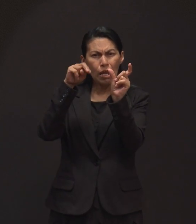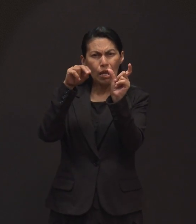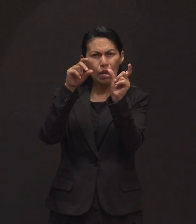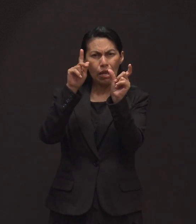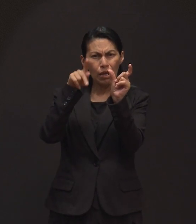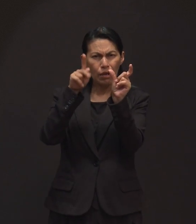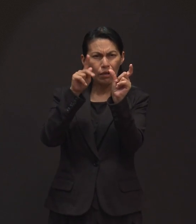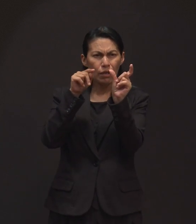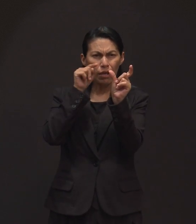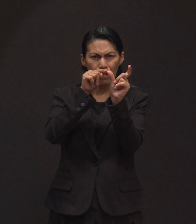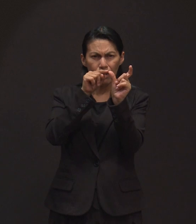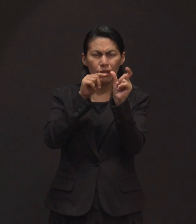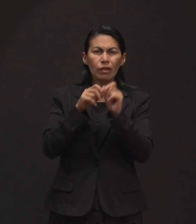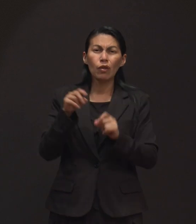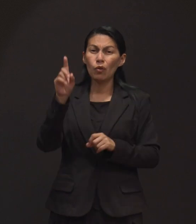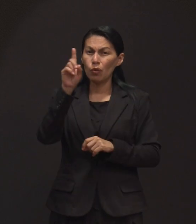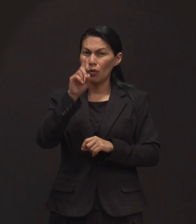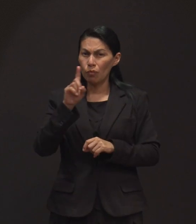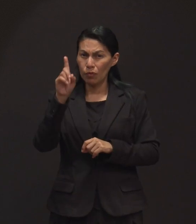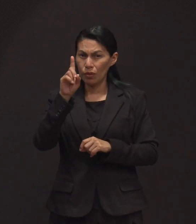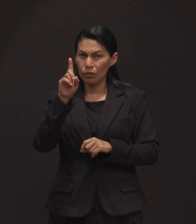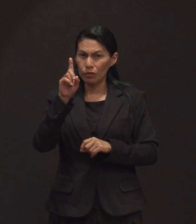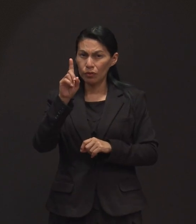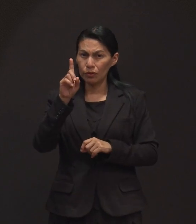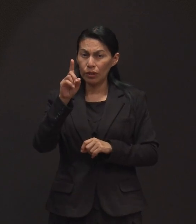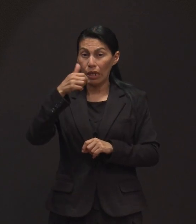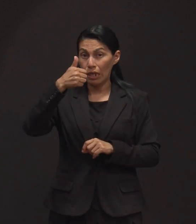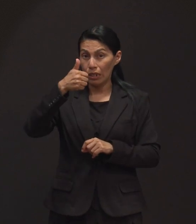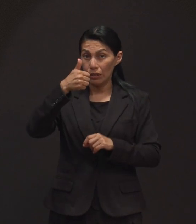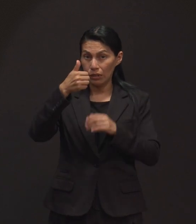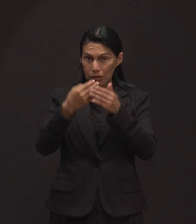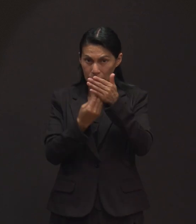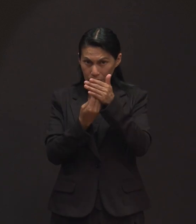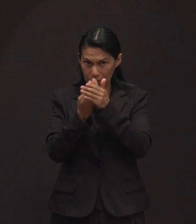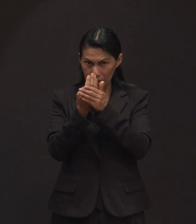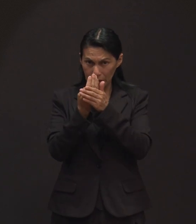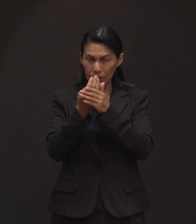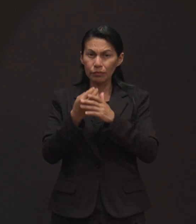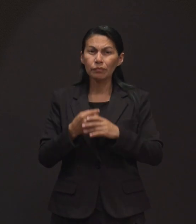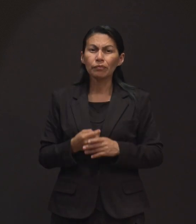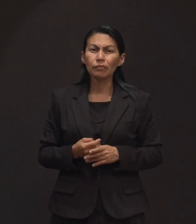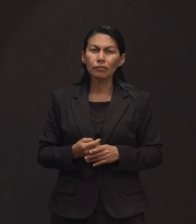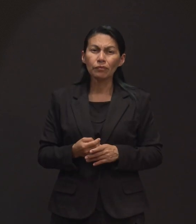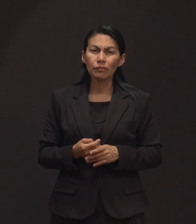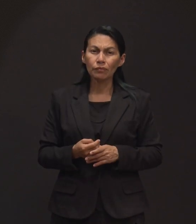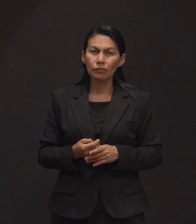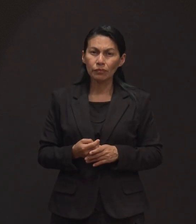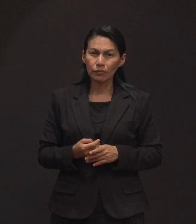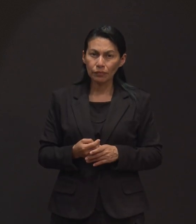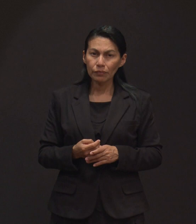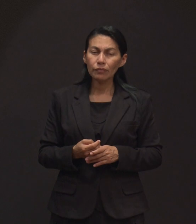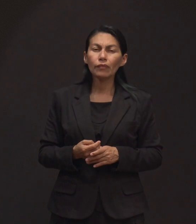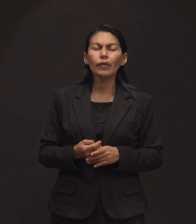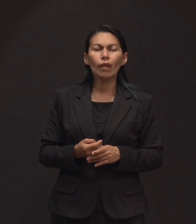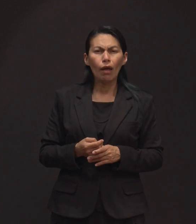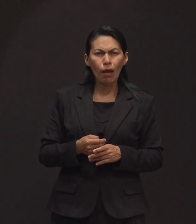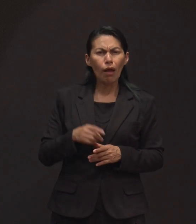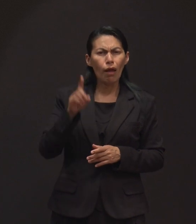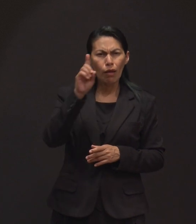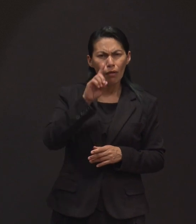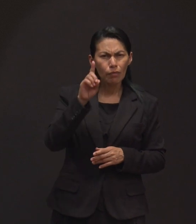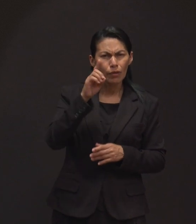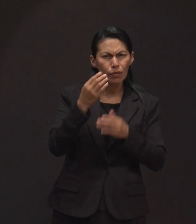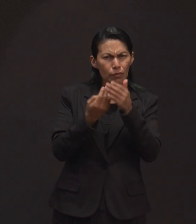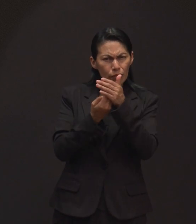plataforma donde se reúnen. También es los domingos. Pero ahí es a las 6 de la mañana. Los domingos a